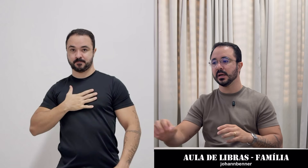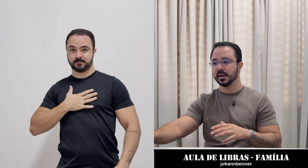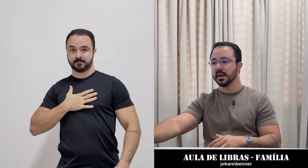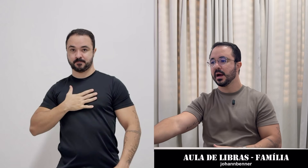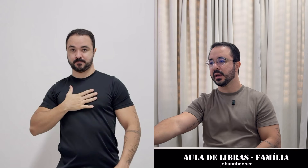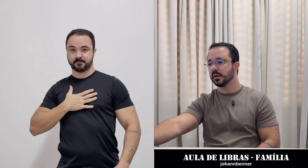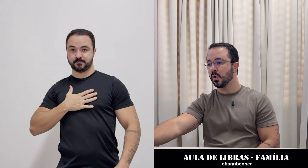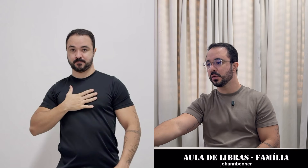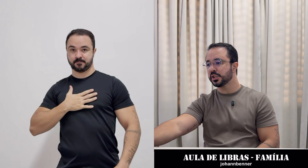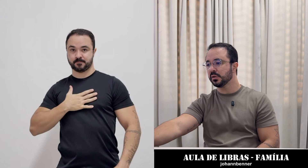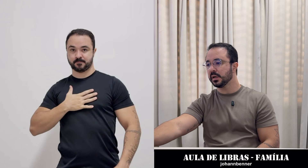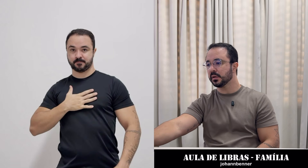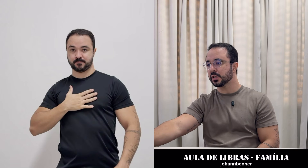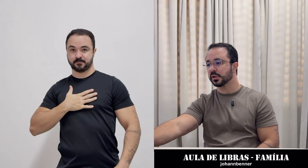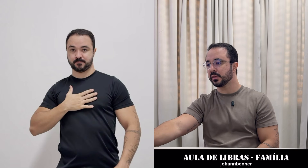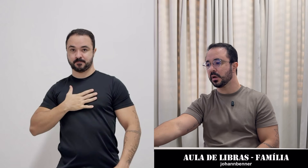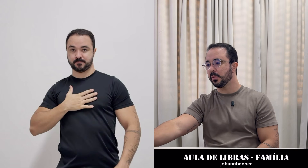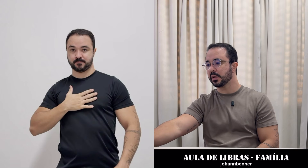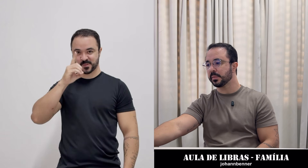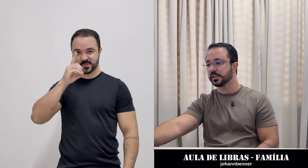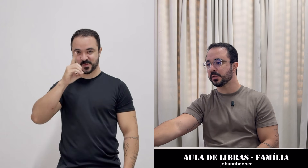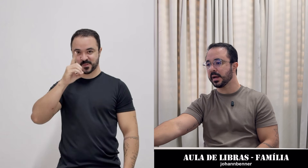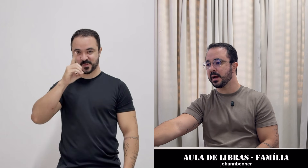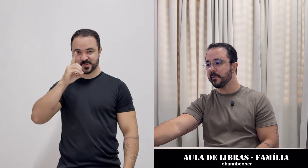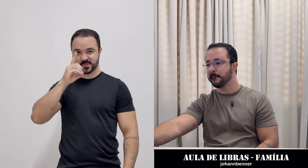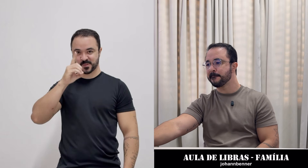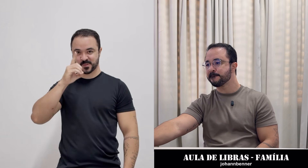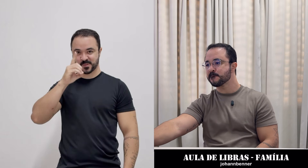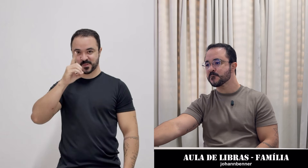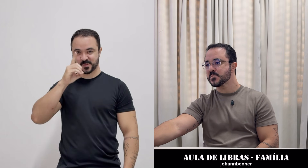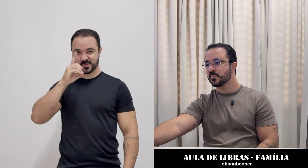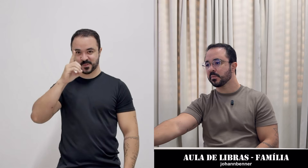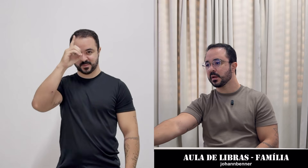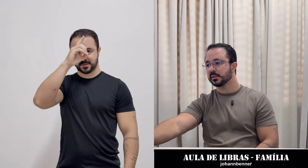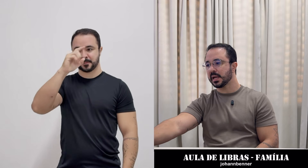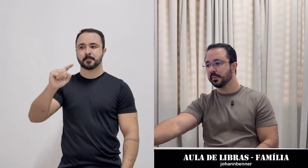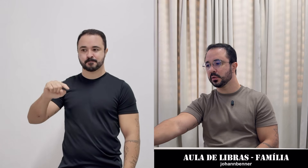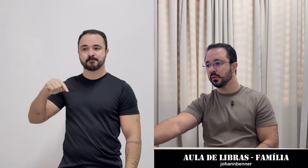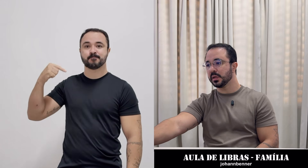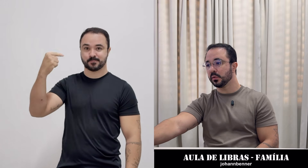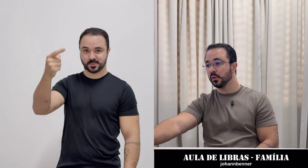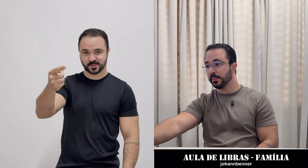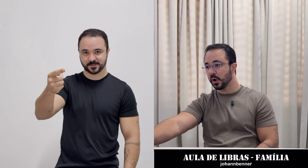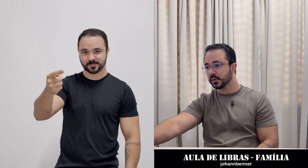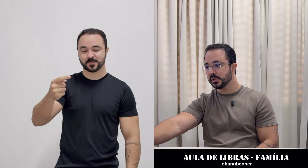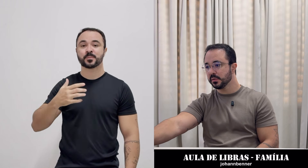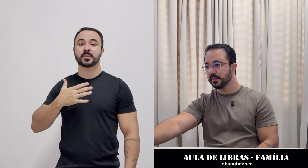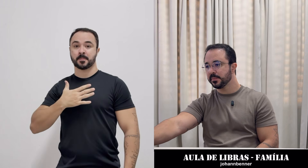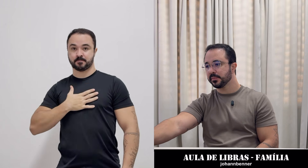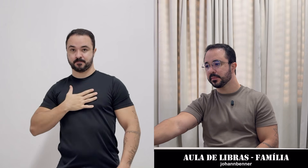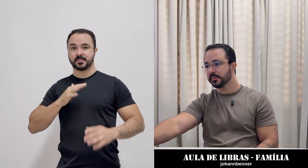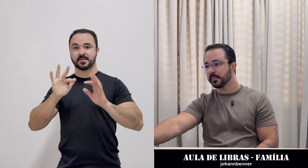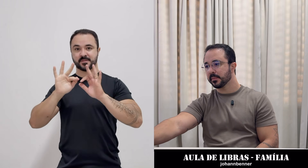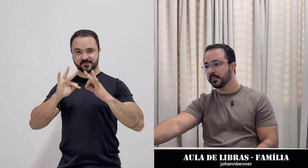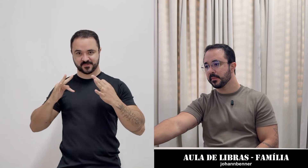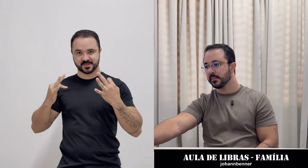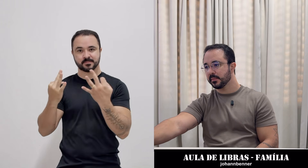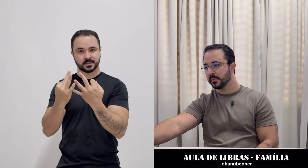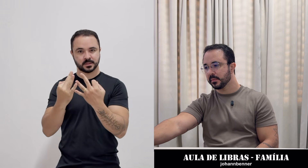de semana. Aí, continuando aqui, deixa eu voltar um pouquinho pra gente pegar, ó. Sábado, domingo, no próximo.